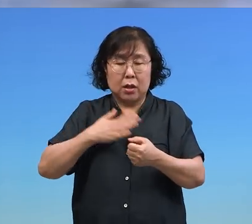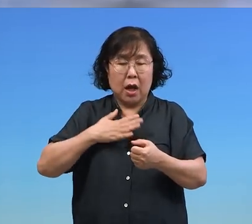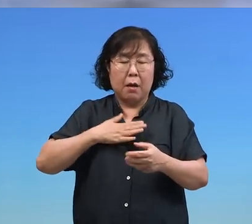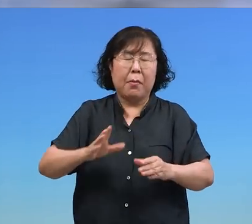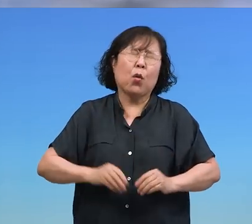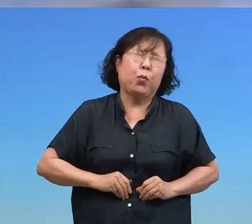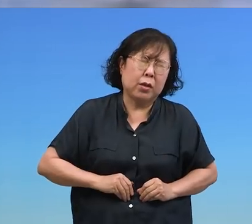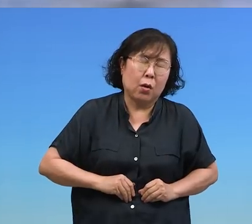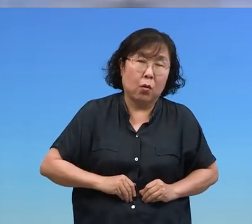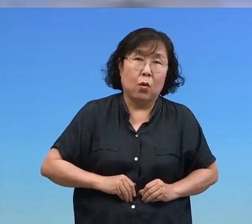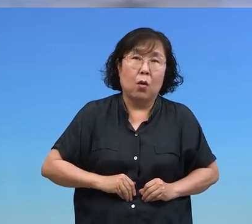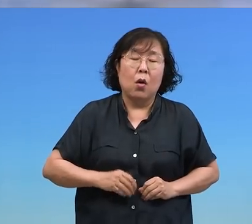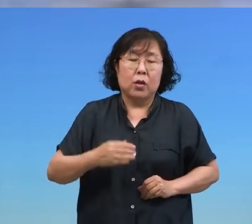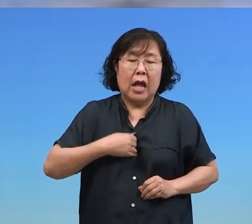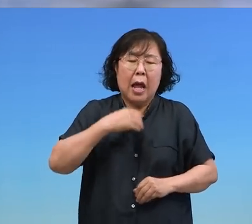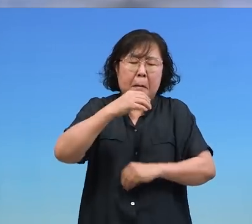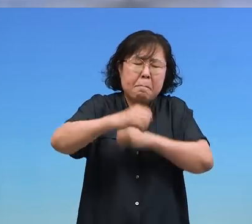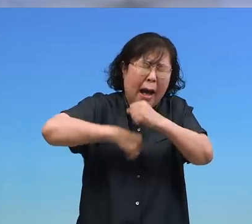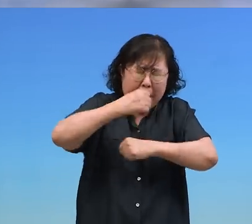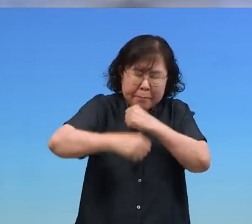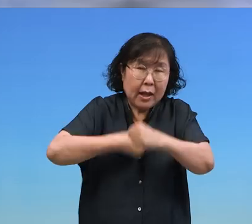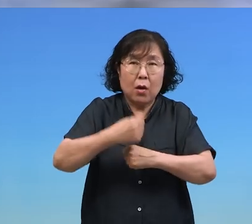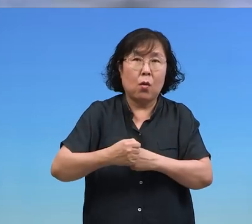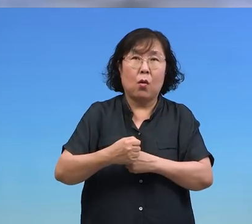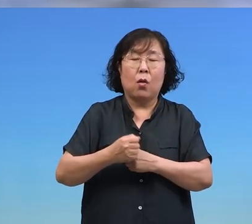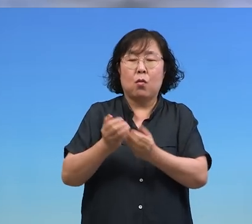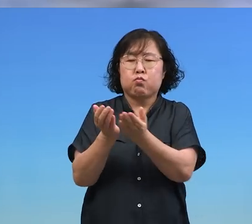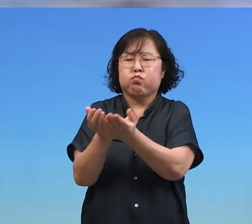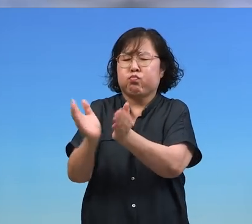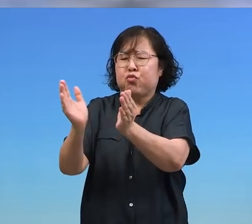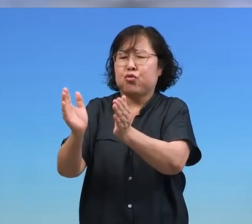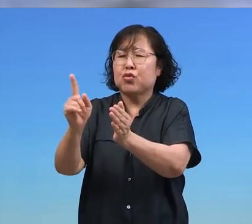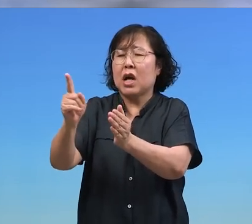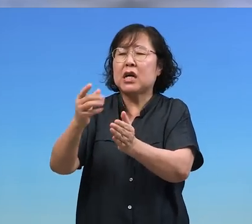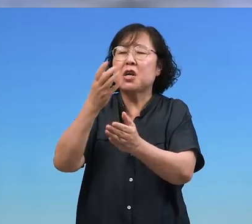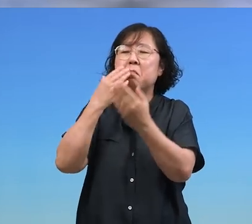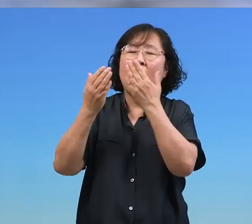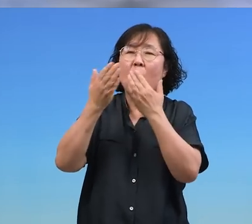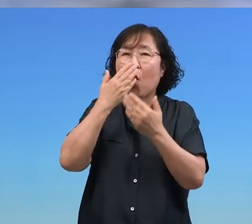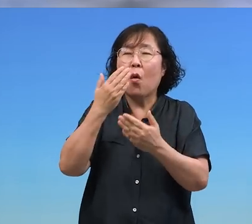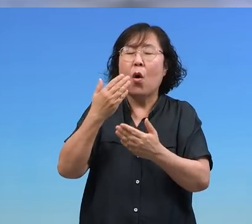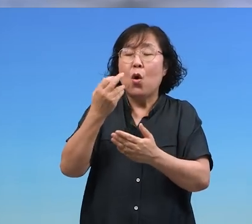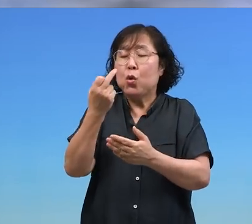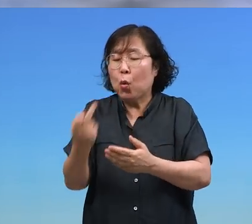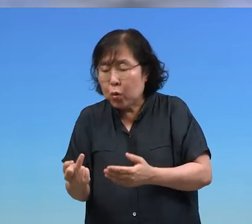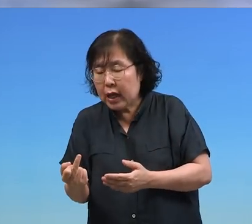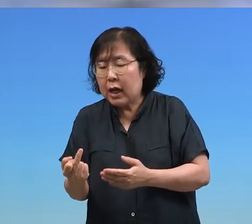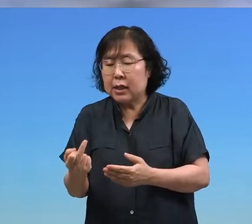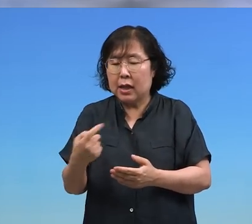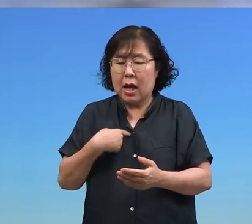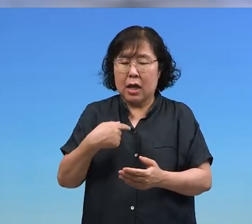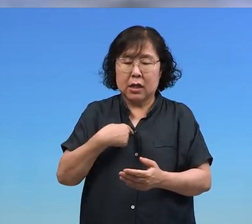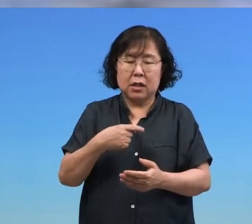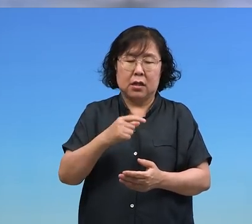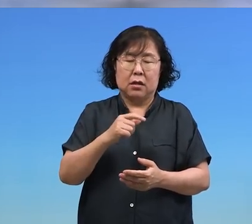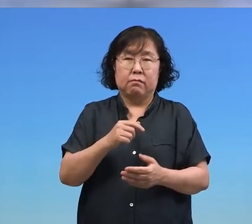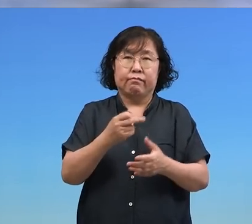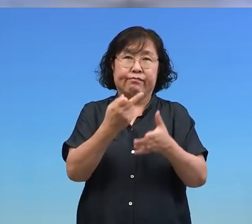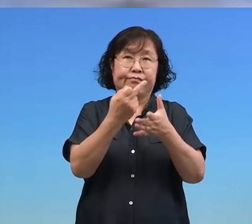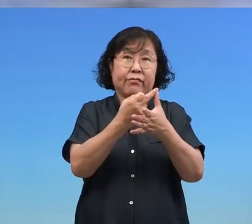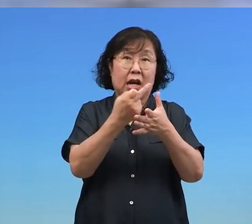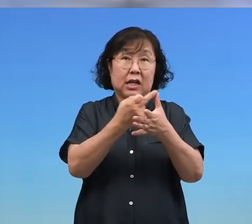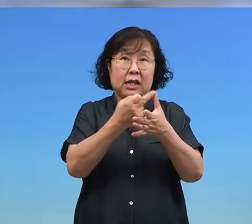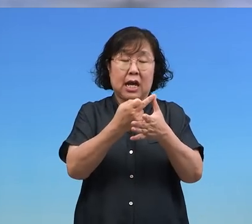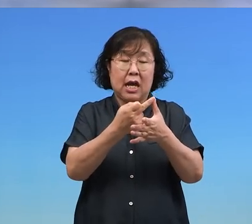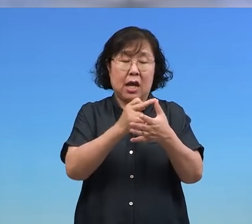망령된 자예요 지난 한 주 동안 저는 이 말씀이 저에게 굉장히 좀 마음의 두려움을